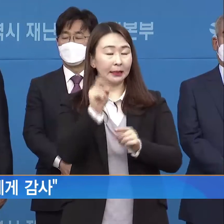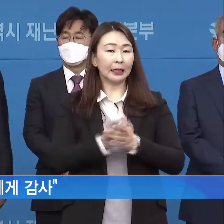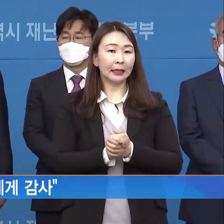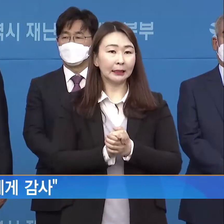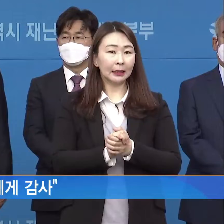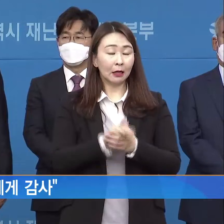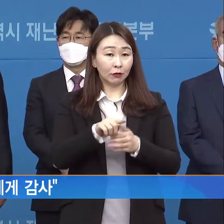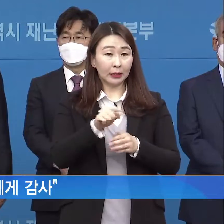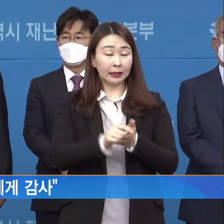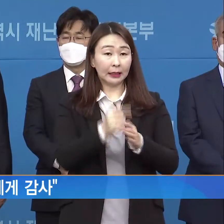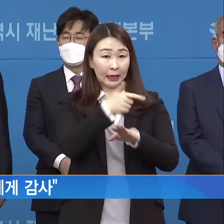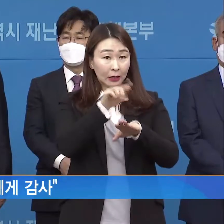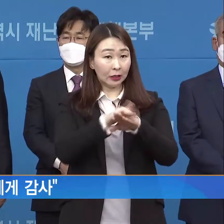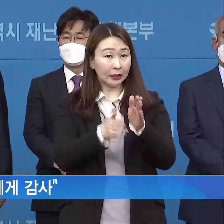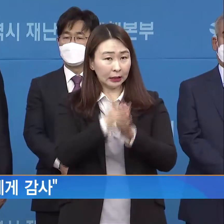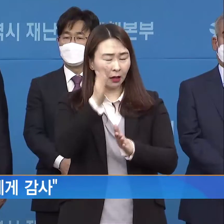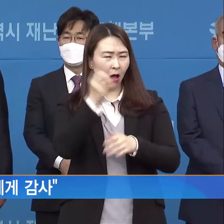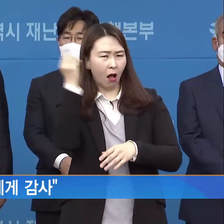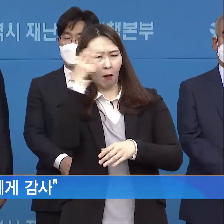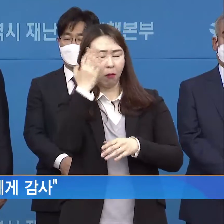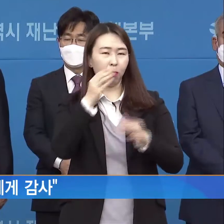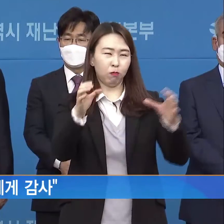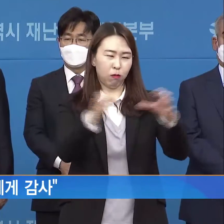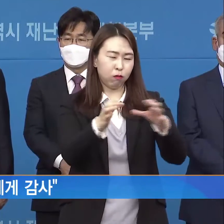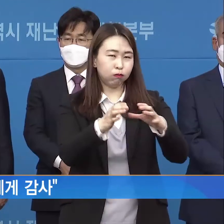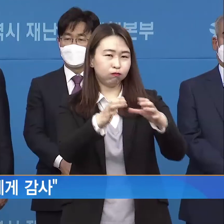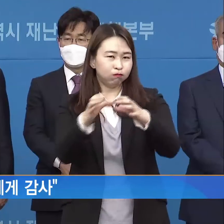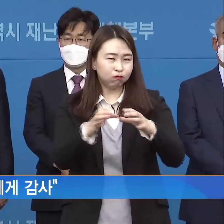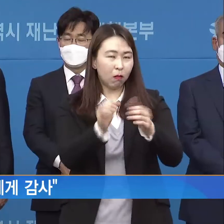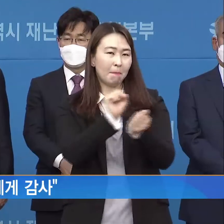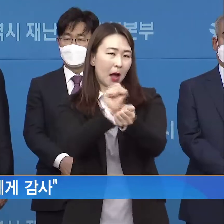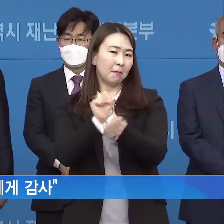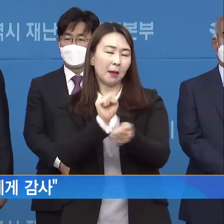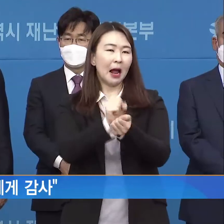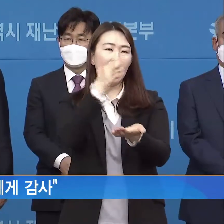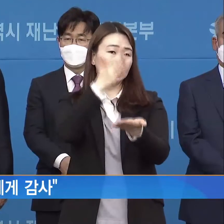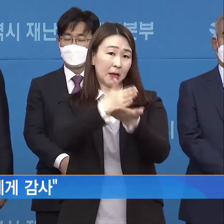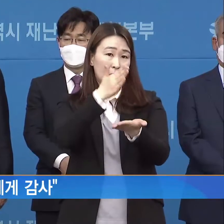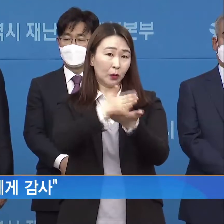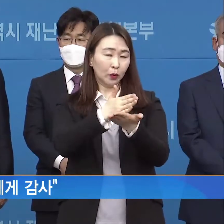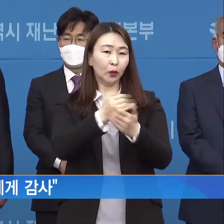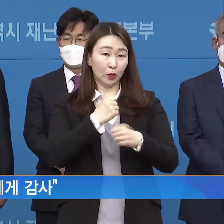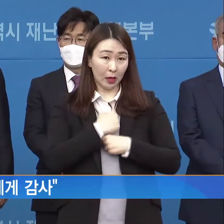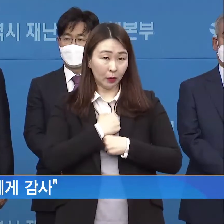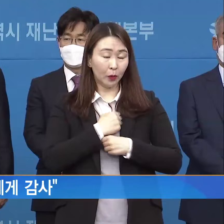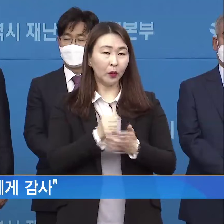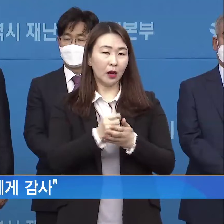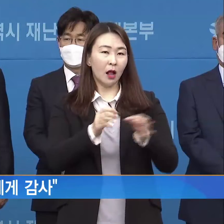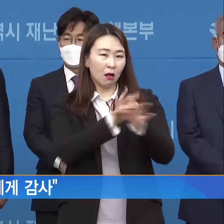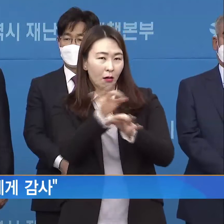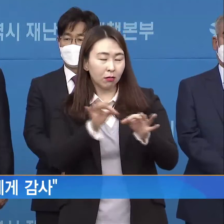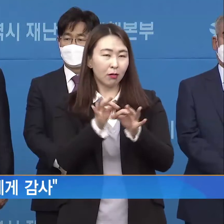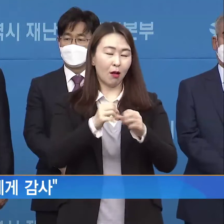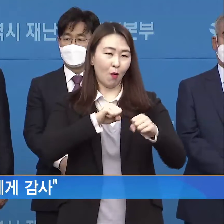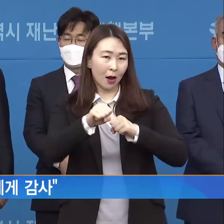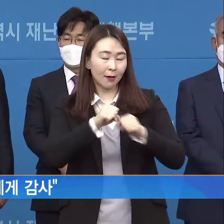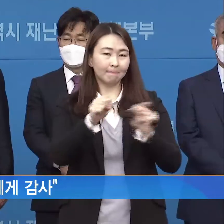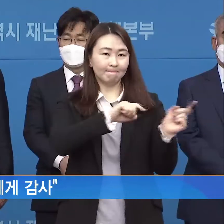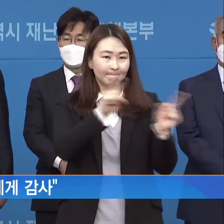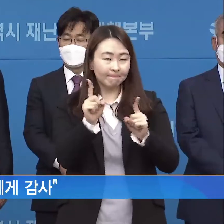이에 우리 시는 돌발적 집단 감염을 최대한 경계하면서 경제 활력에 힘을